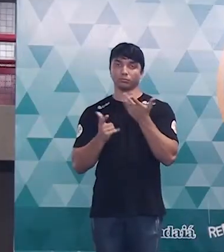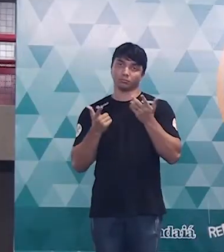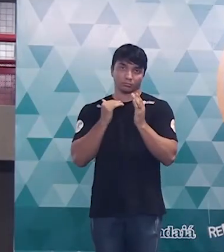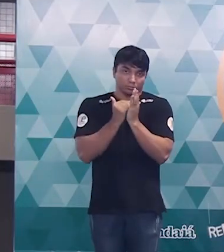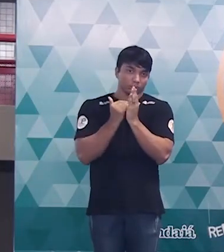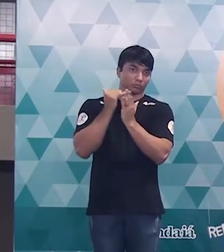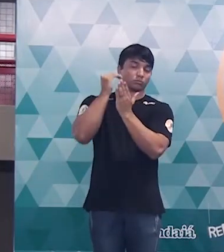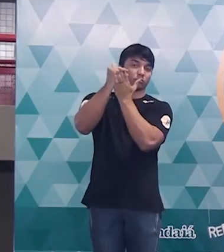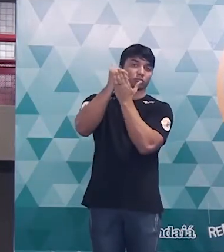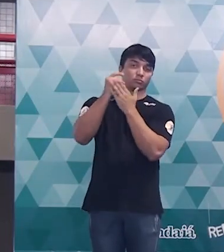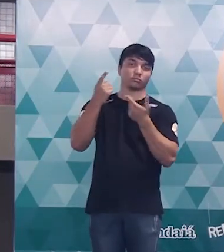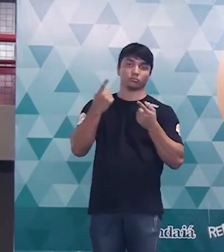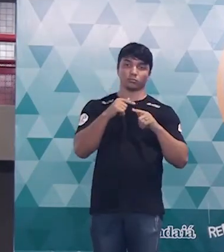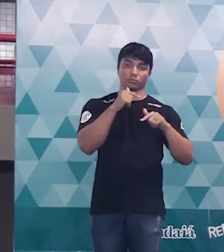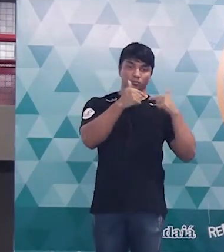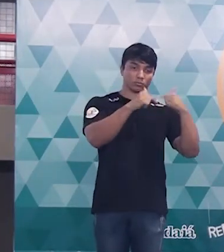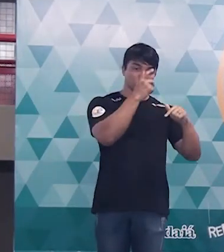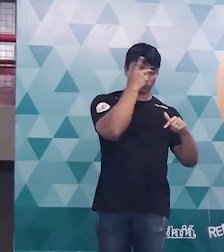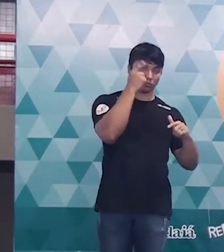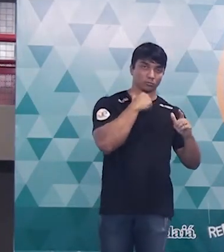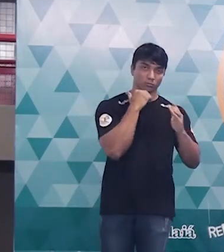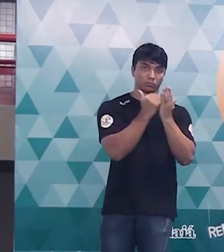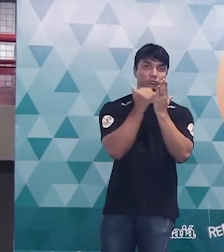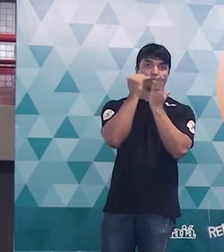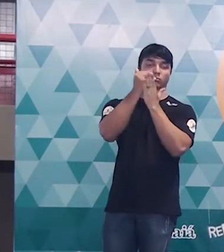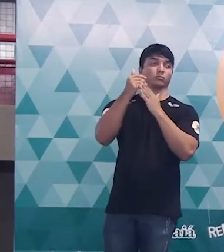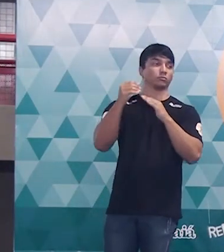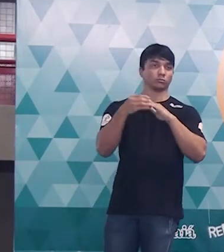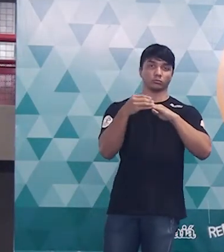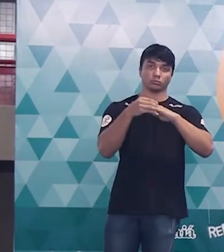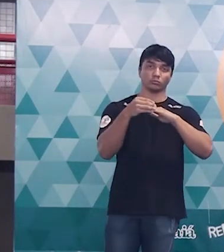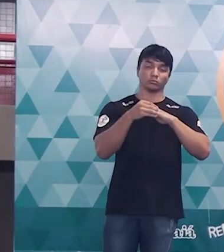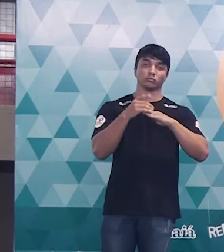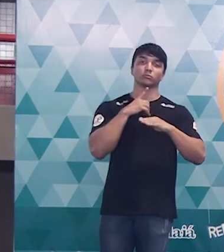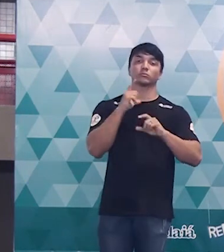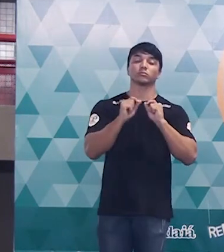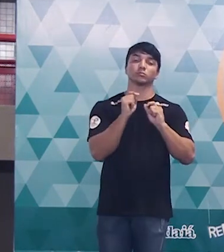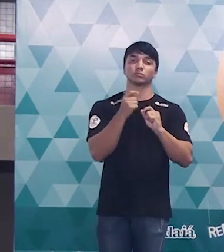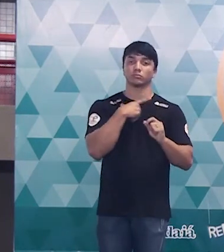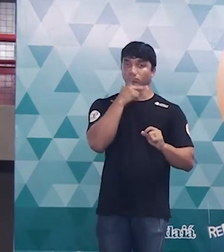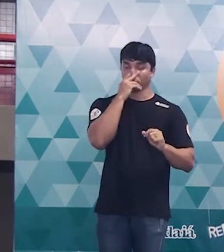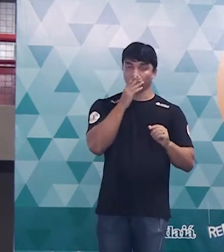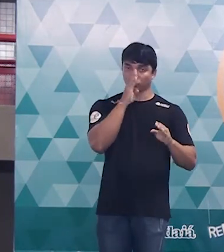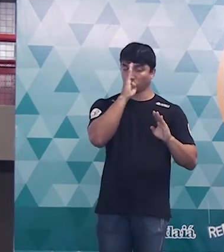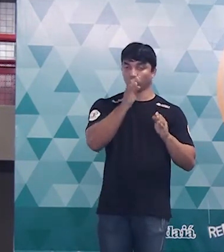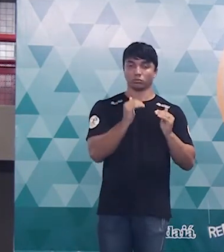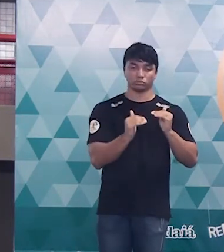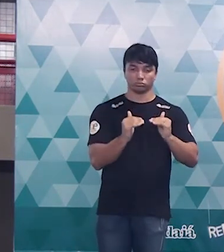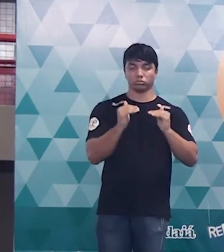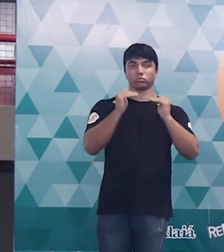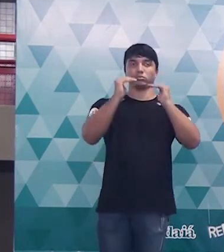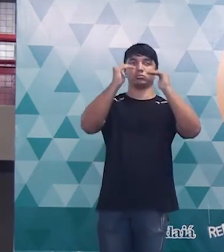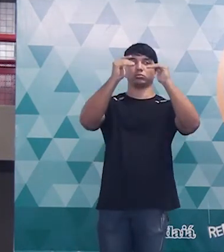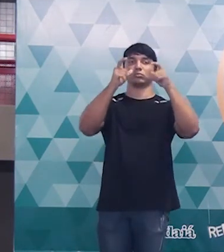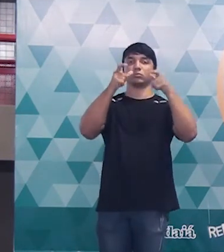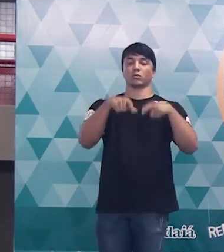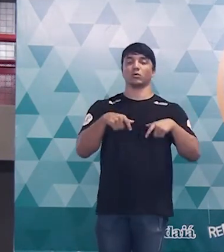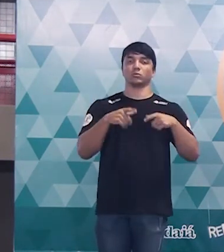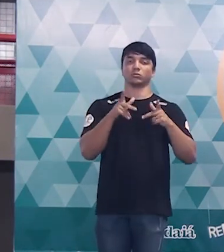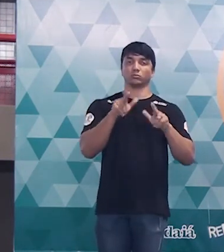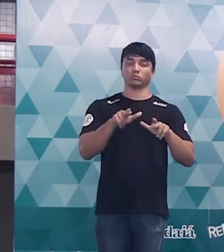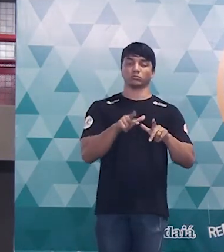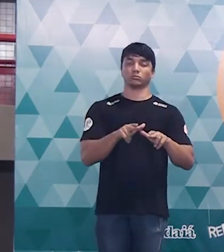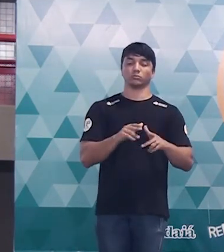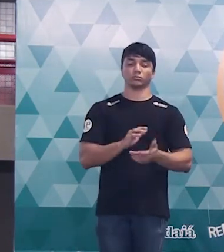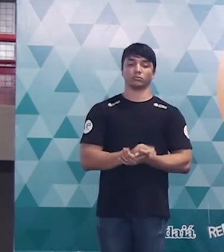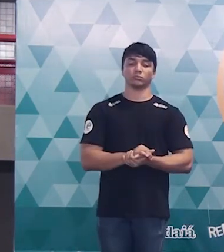Mais sapatos. Mais operários, mais sapatos. Elas são o que então? Diretamente proporcionais. Bom,